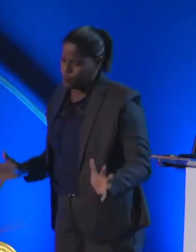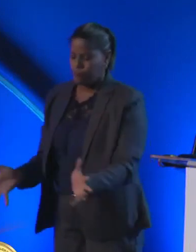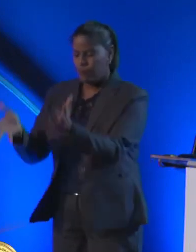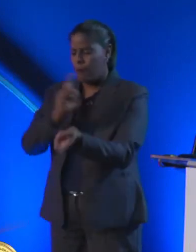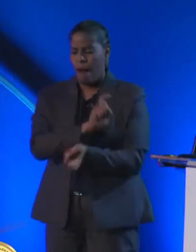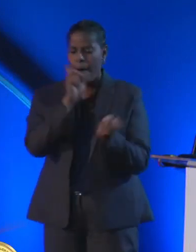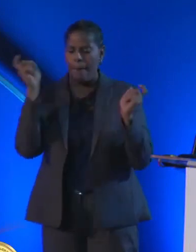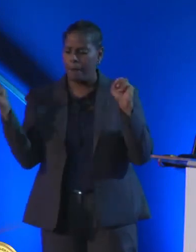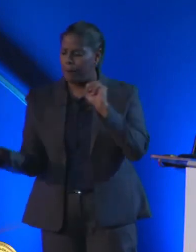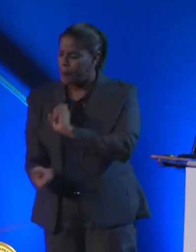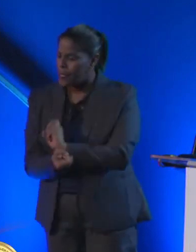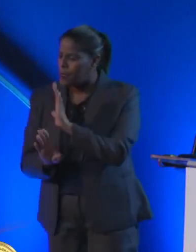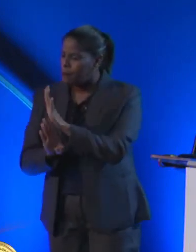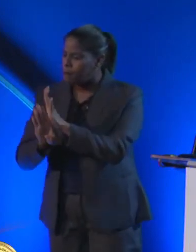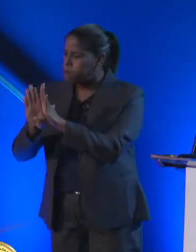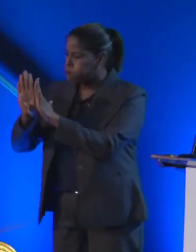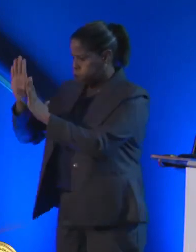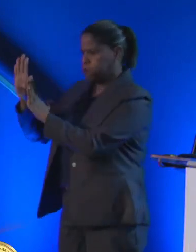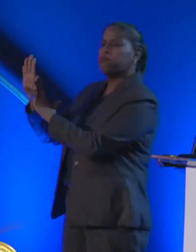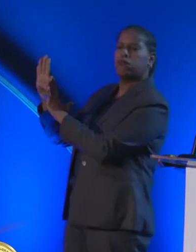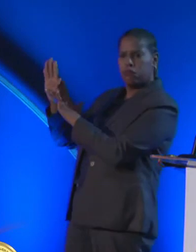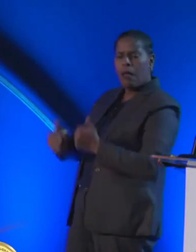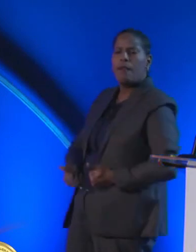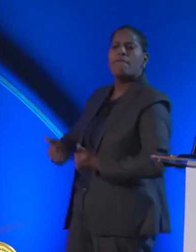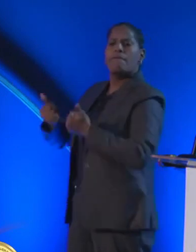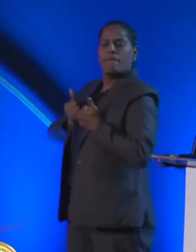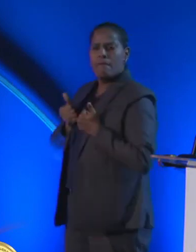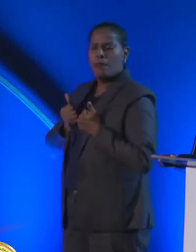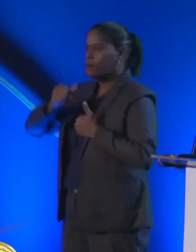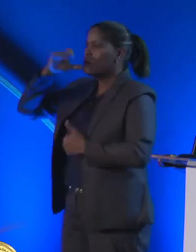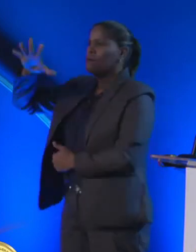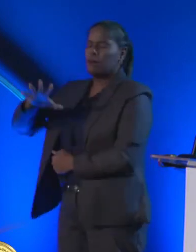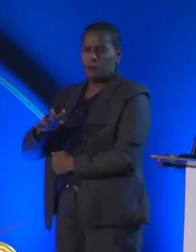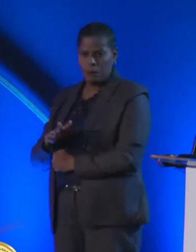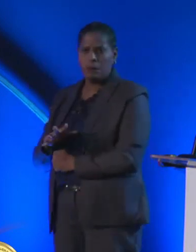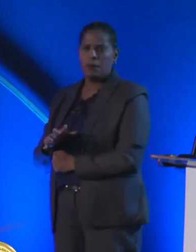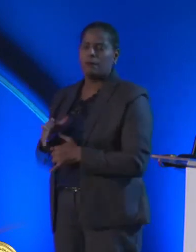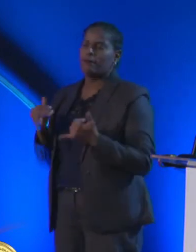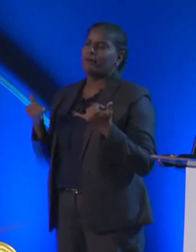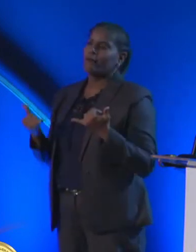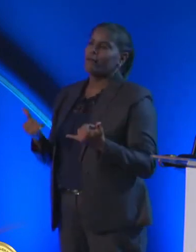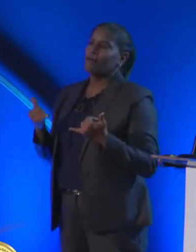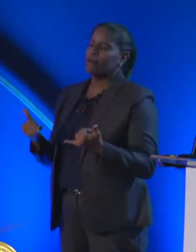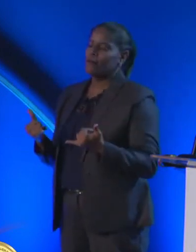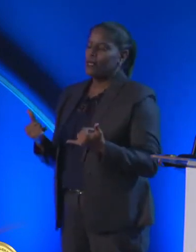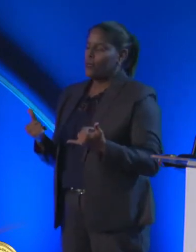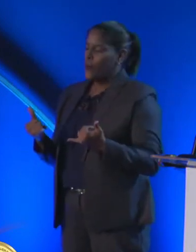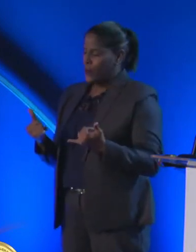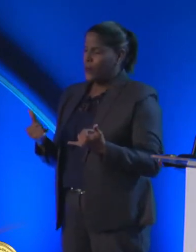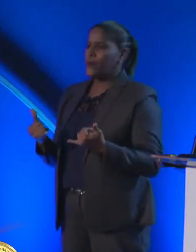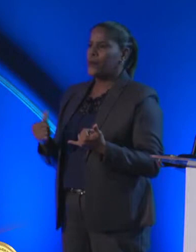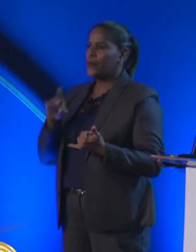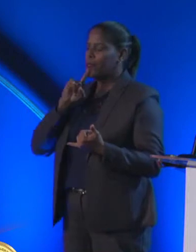cambio y la mejora de las condiciones de vida de las mujeres hoy me embarga